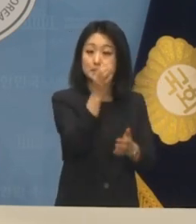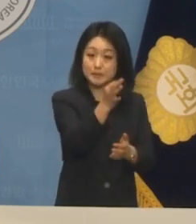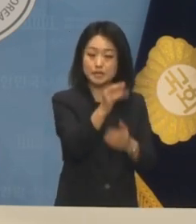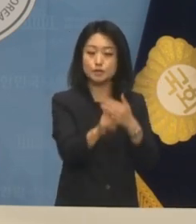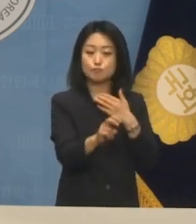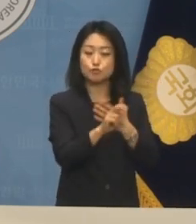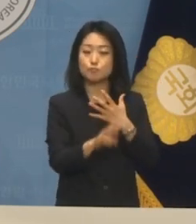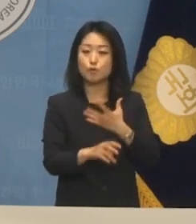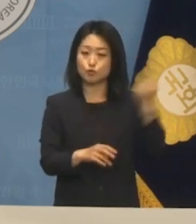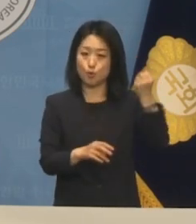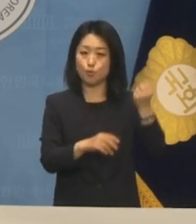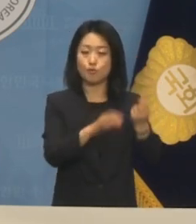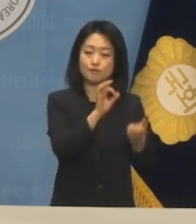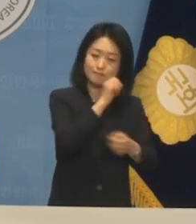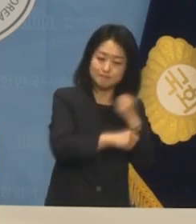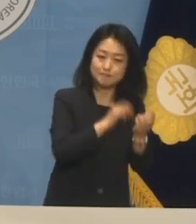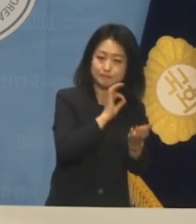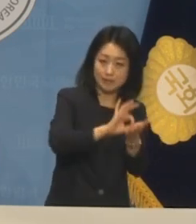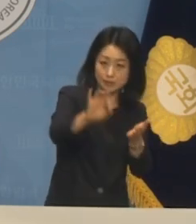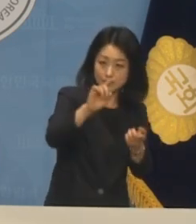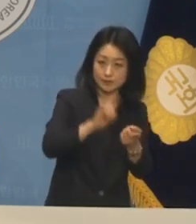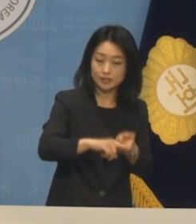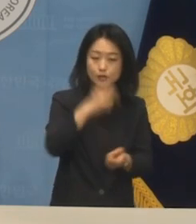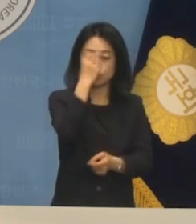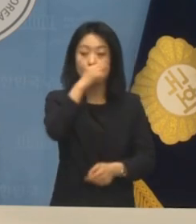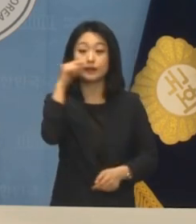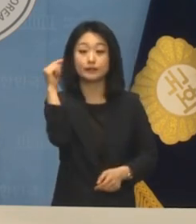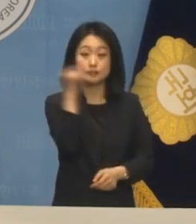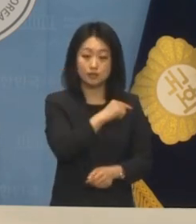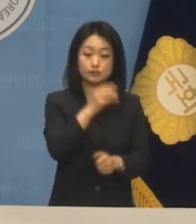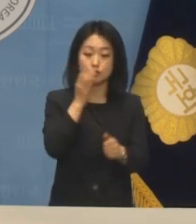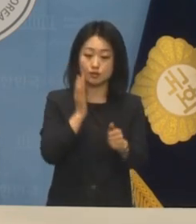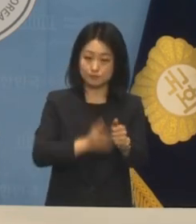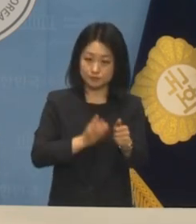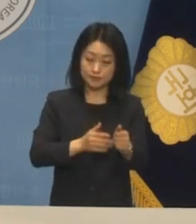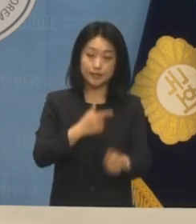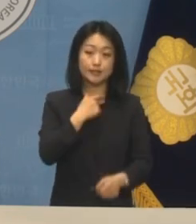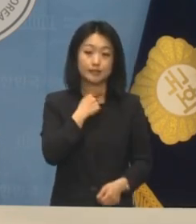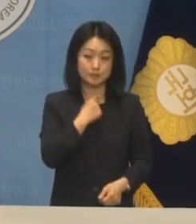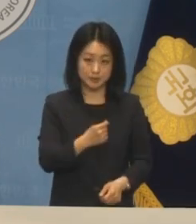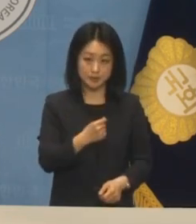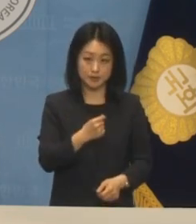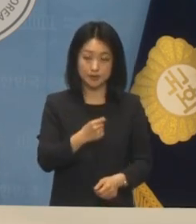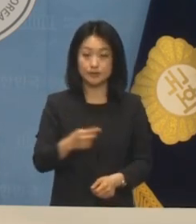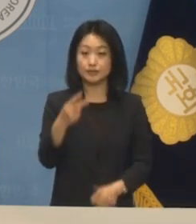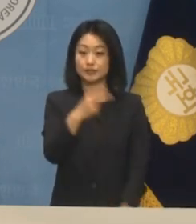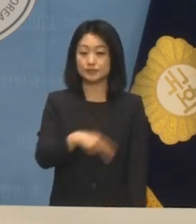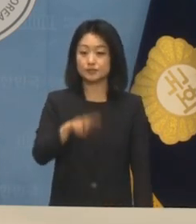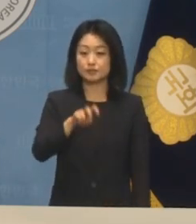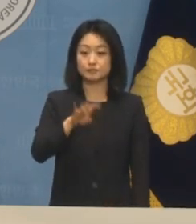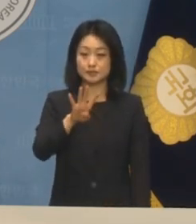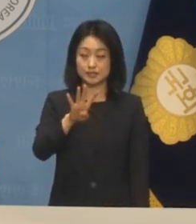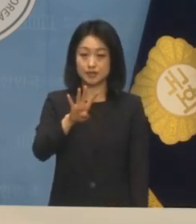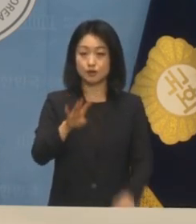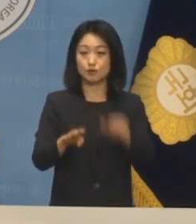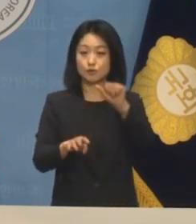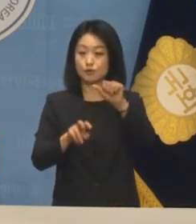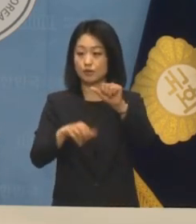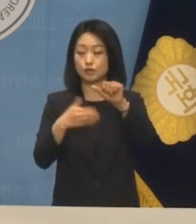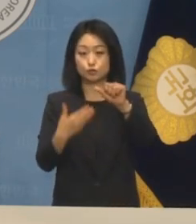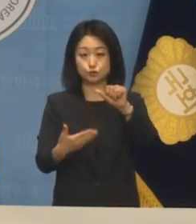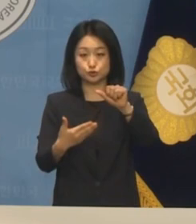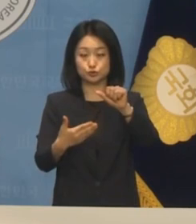불법 유용에 관해 철저한 조사를 촉구합니다. 2024년 5월